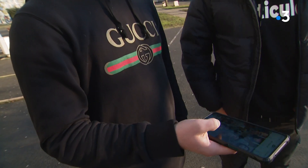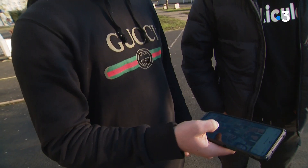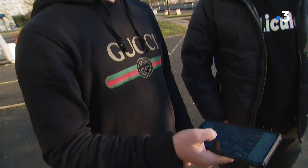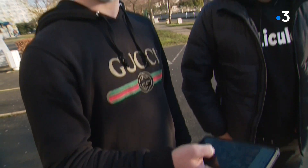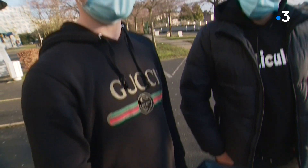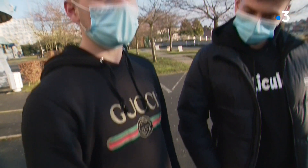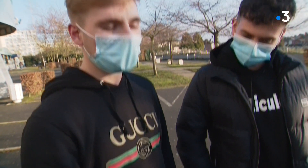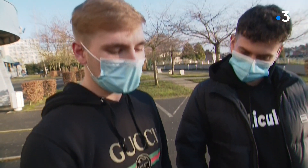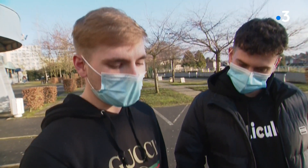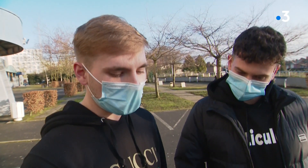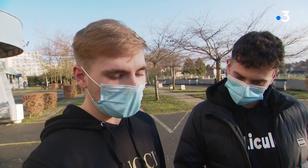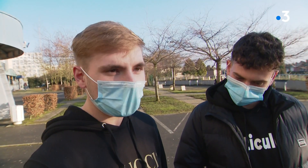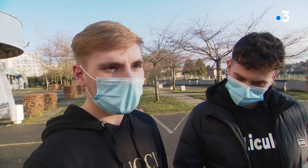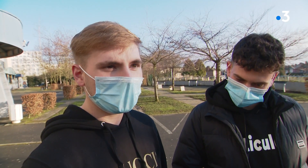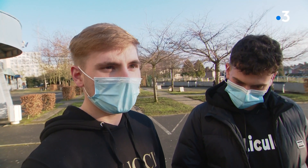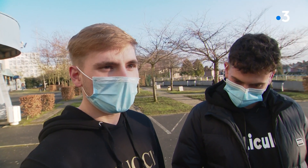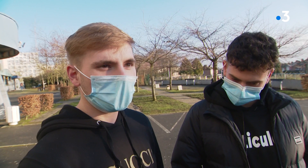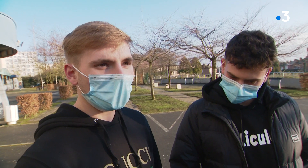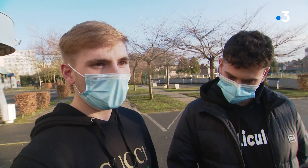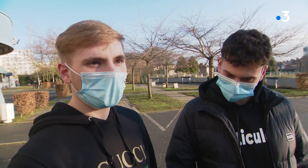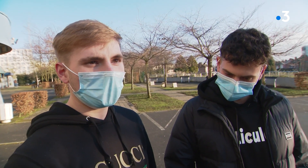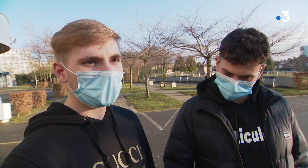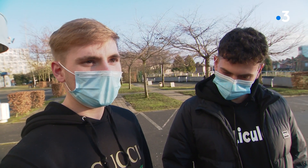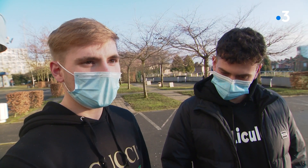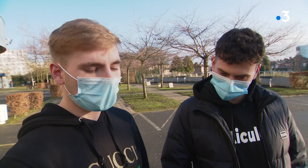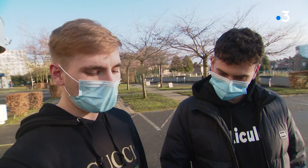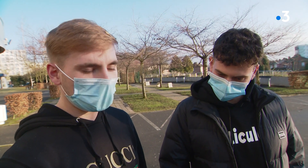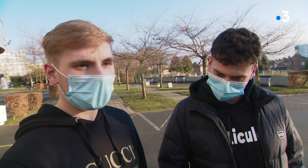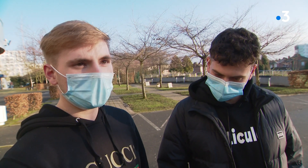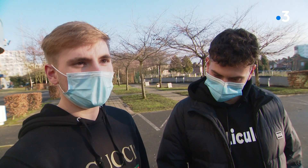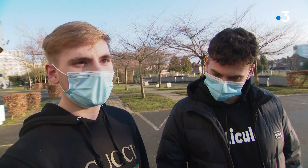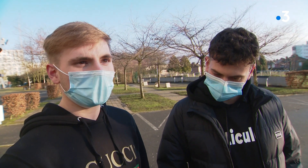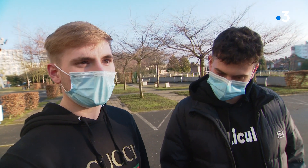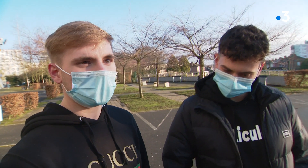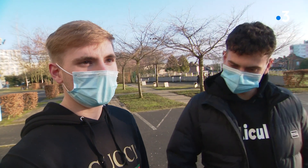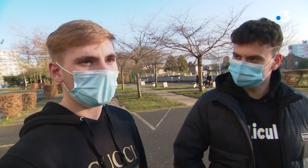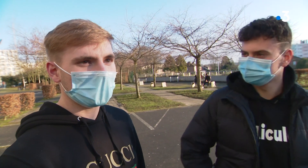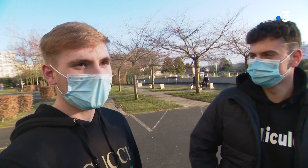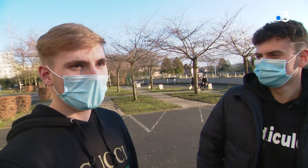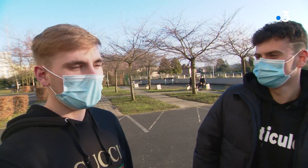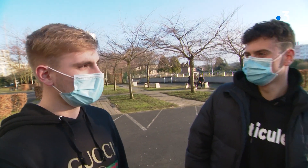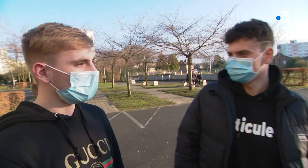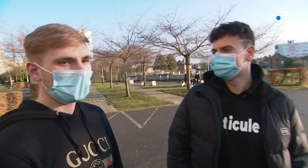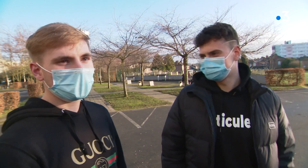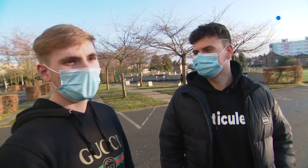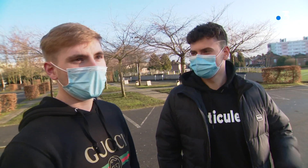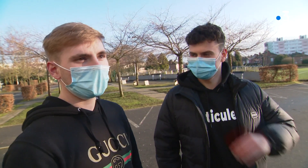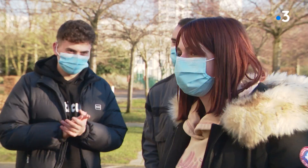quelqu'un qui nous explique comment on parle, comment on peut comprendre et comment on peut interagir avec une personne malentendante. C'est